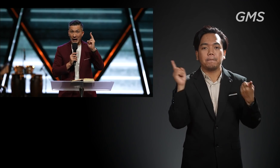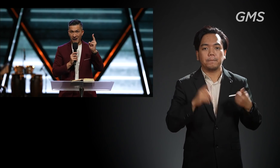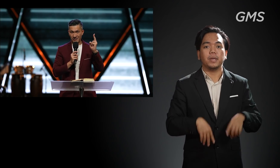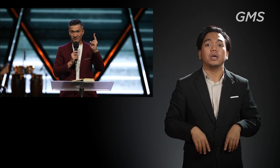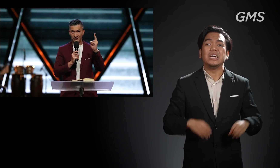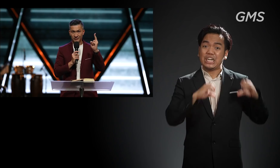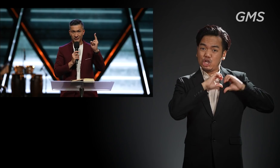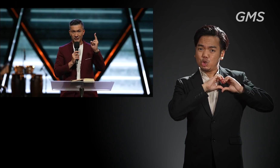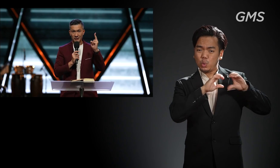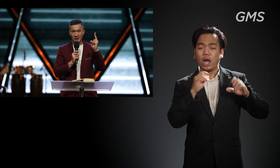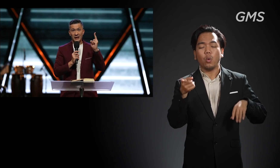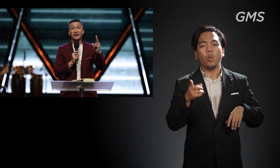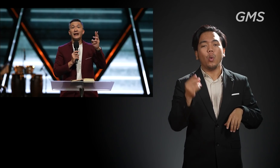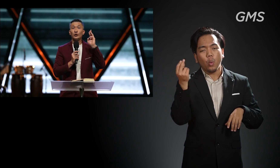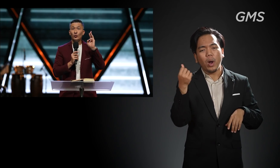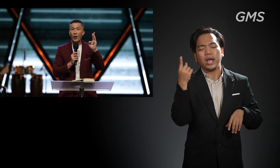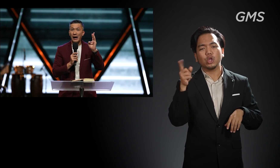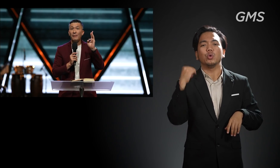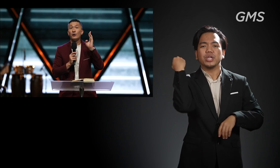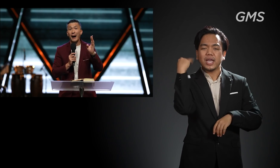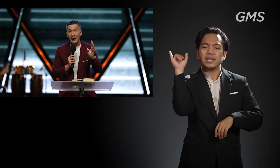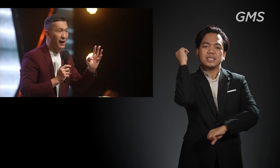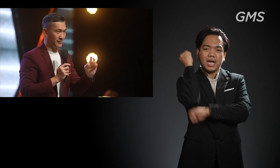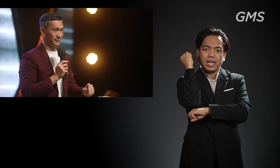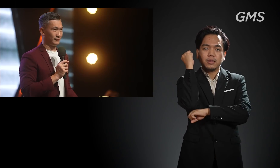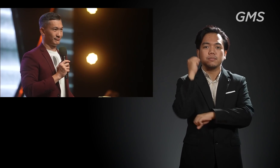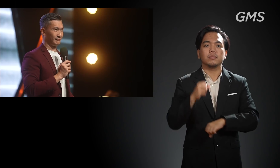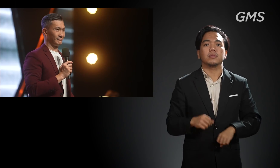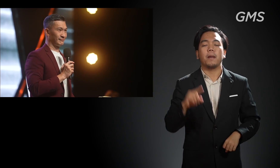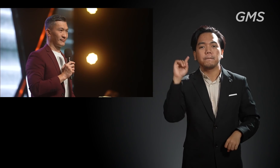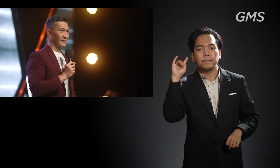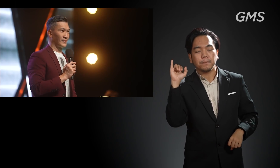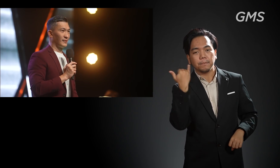Lalu orang. Setelah itu uang, baru barang.